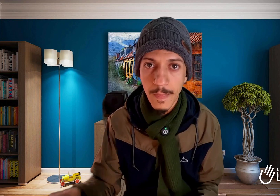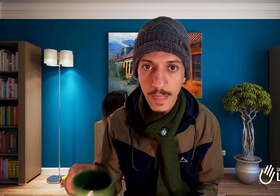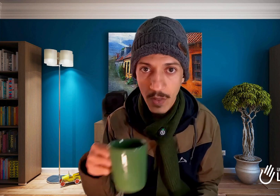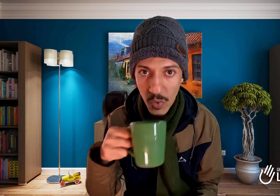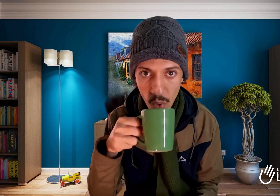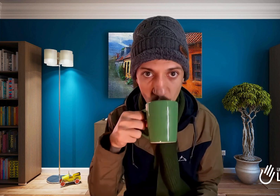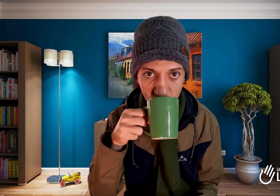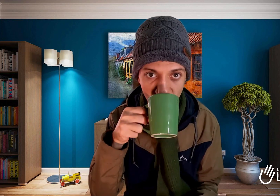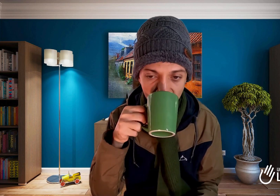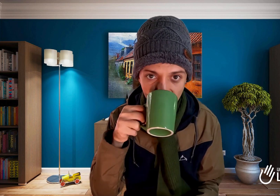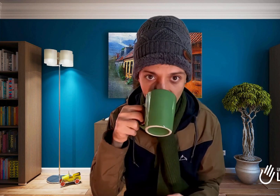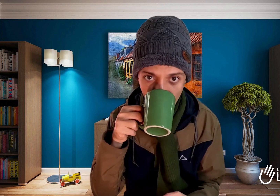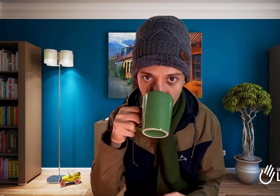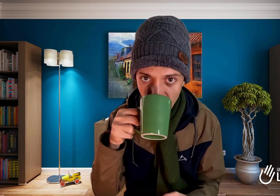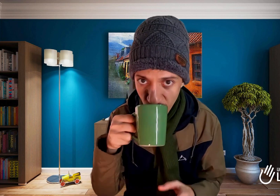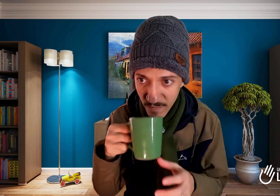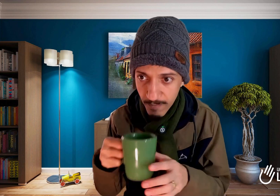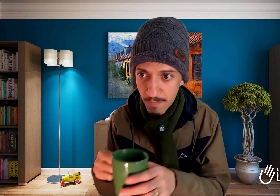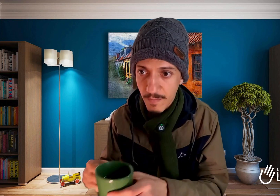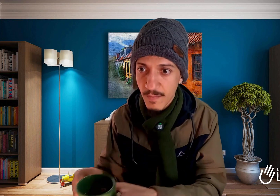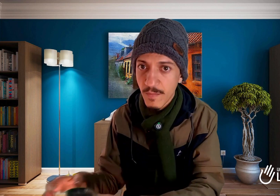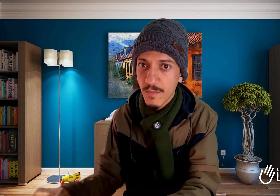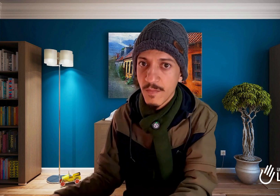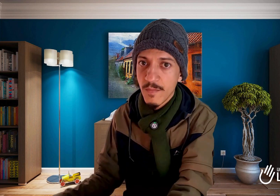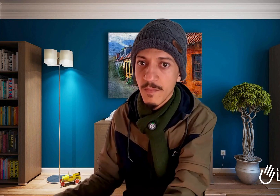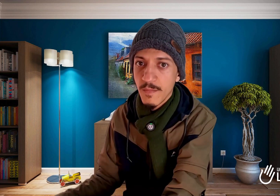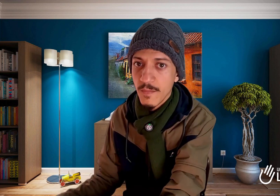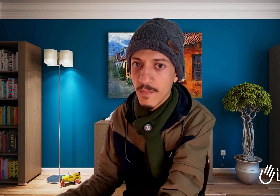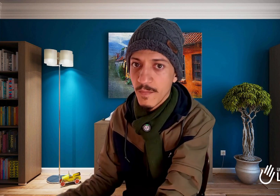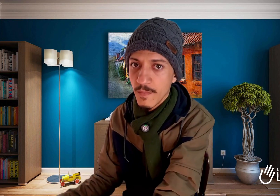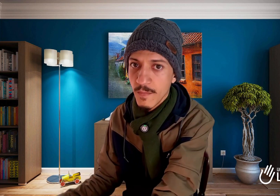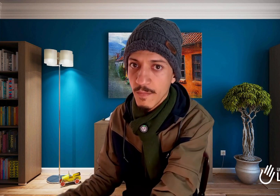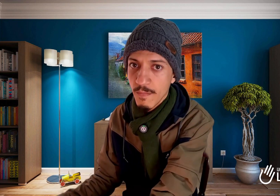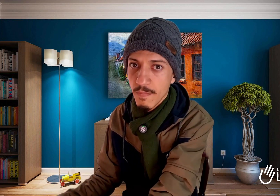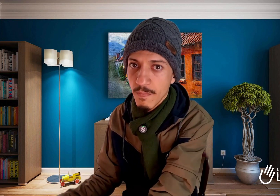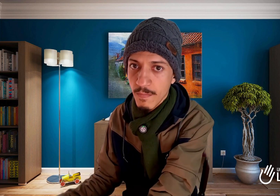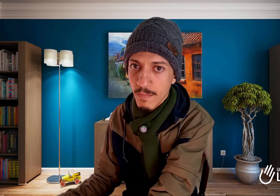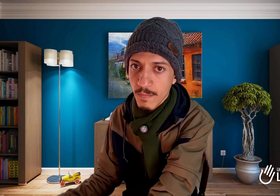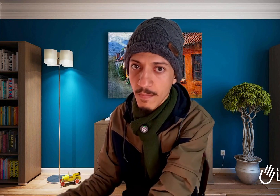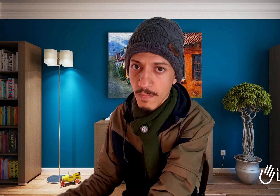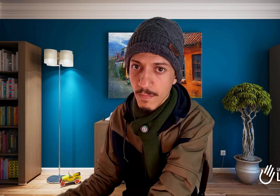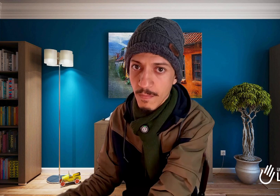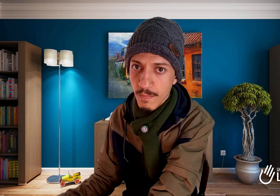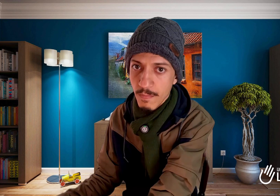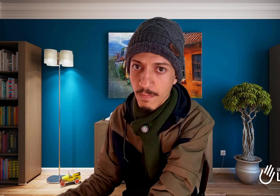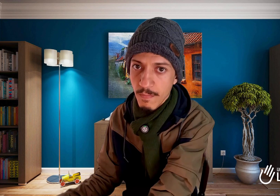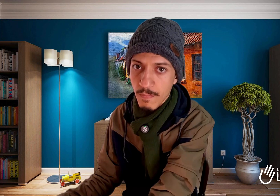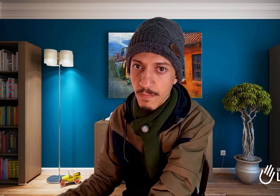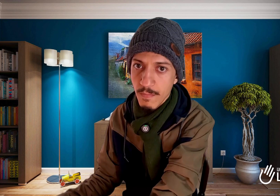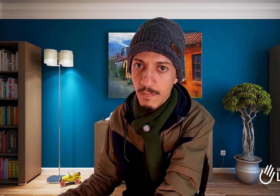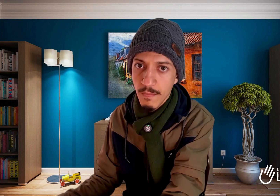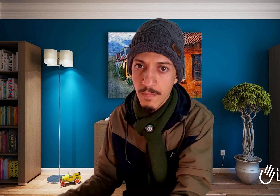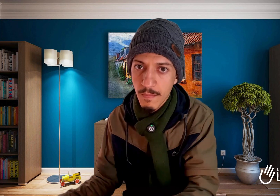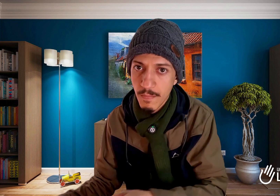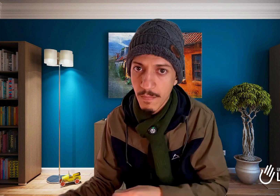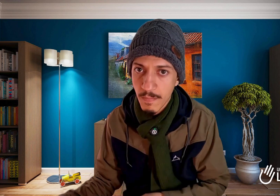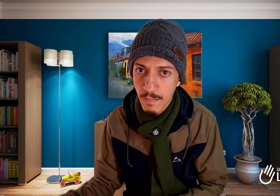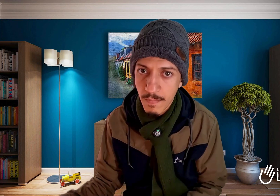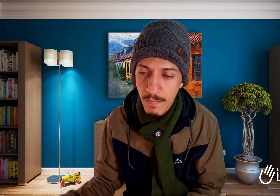O Lucas enviou um comentário no canal perguntando: Madison, que sinais são